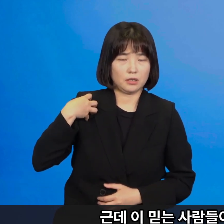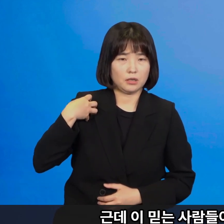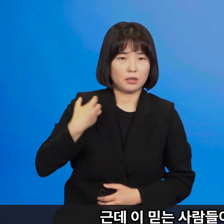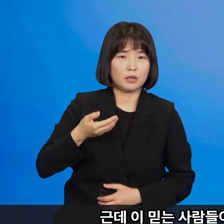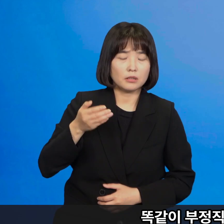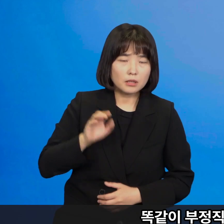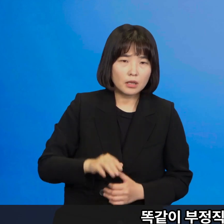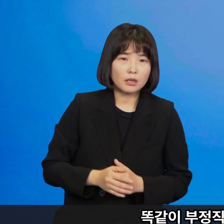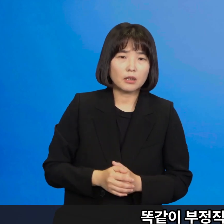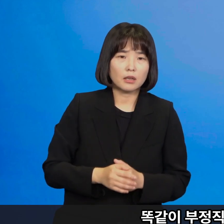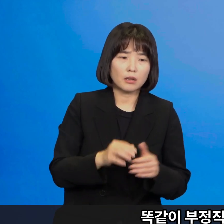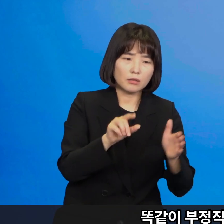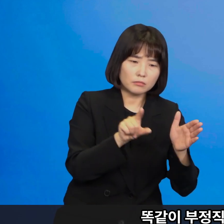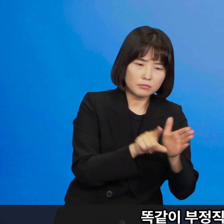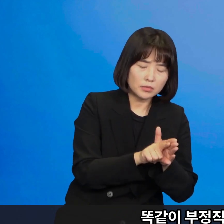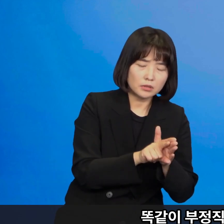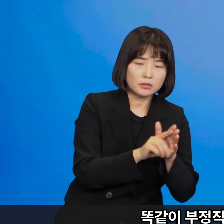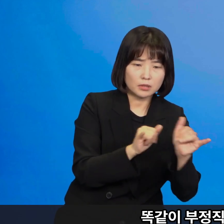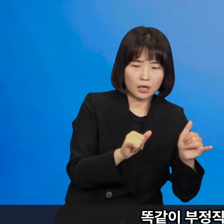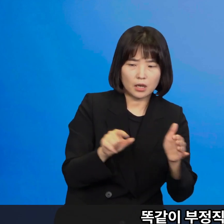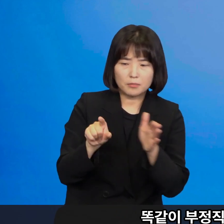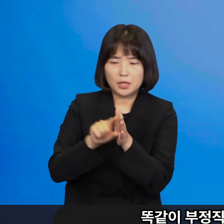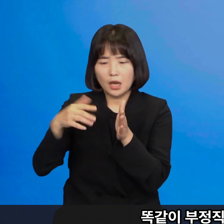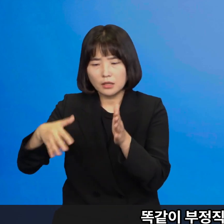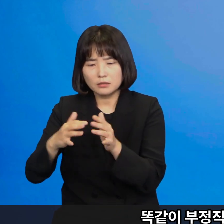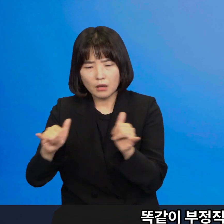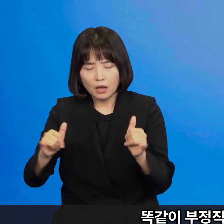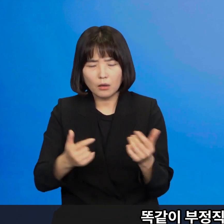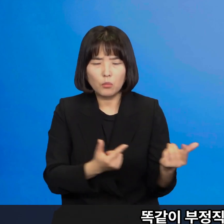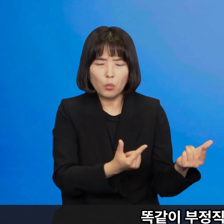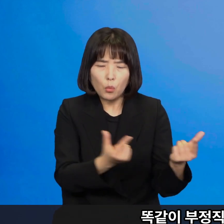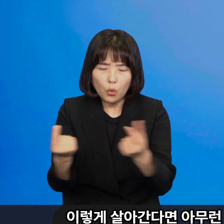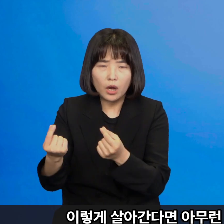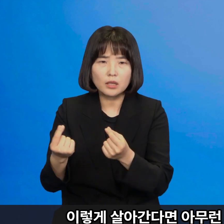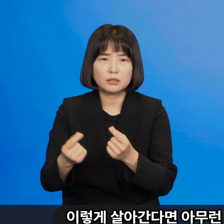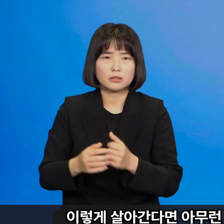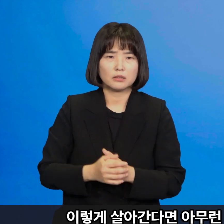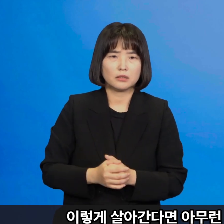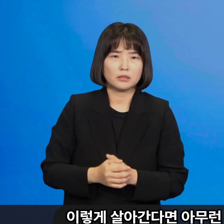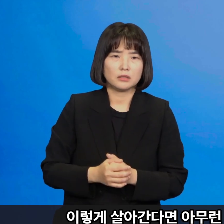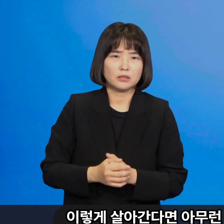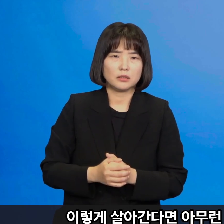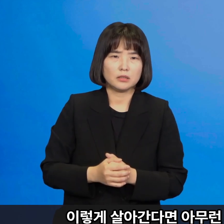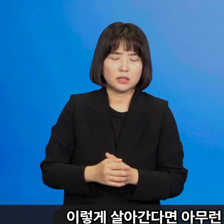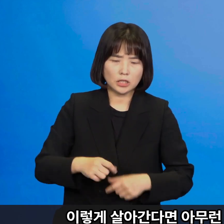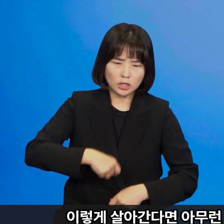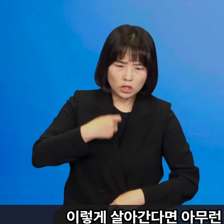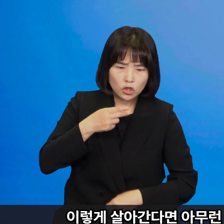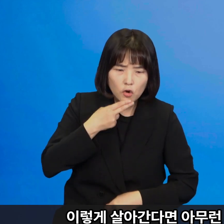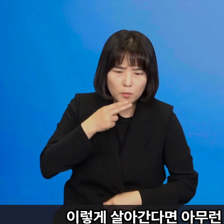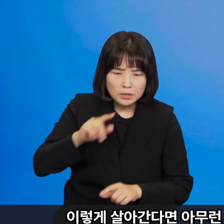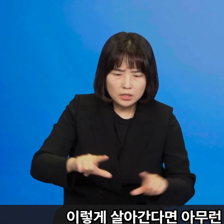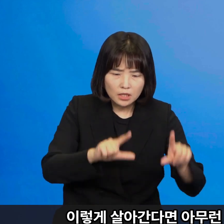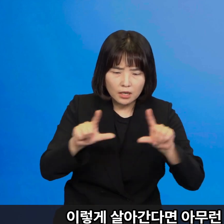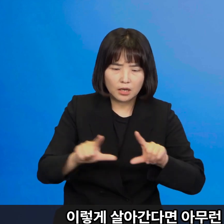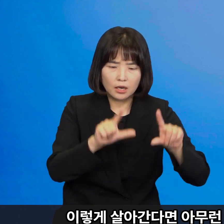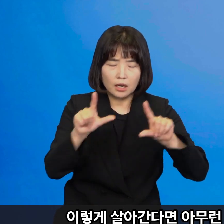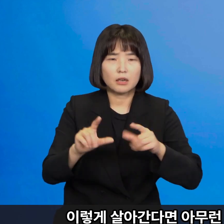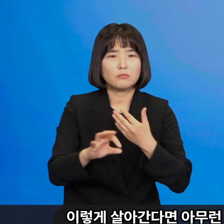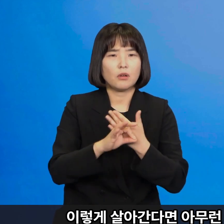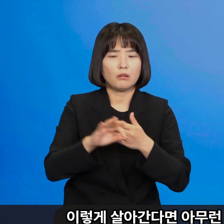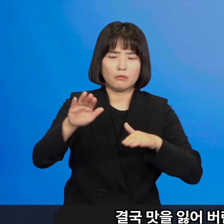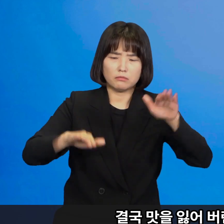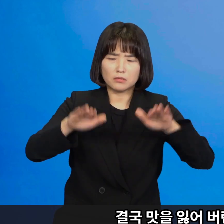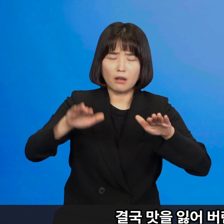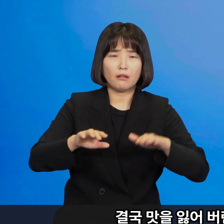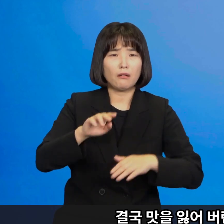사람들이나 안 믿는 사람들이나 똑같이 부정직하고 폭력적이고 막 이렇게 살아간다면 아무런 차이가 없게